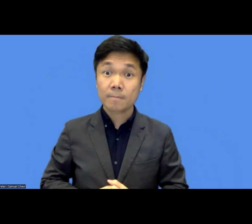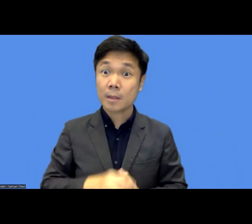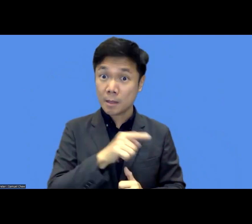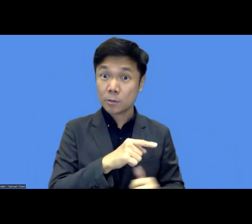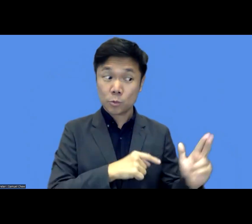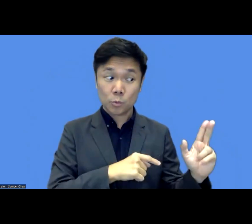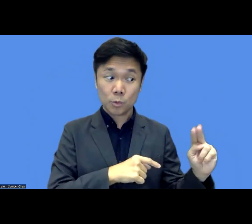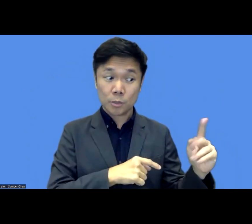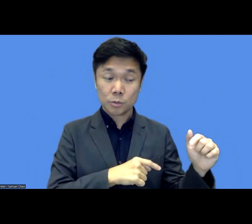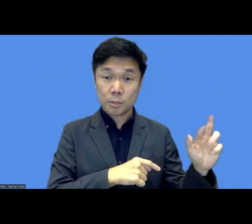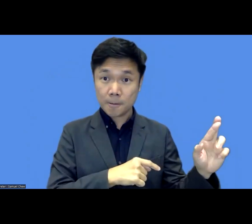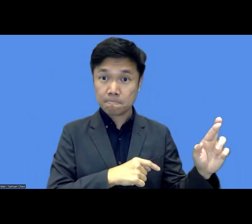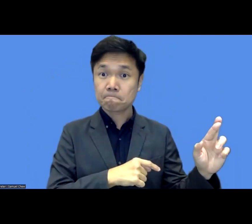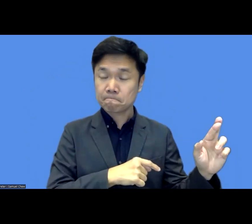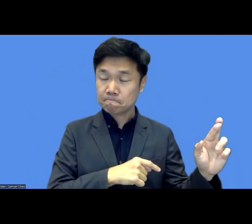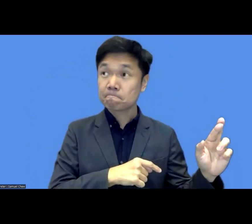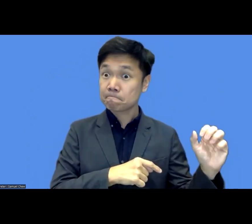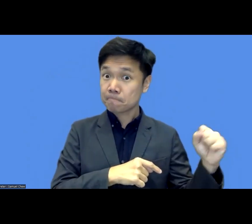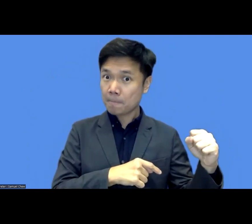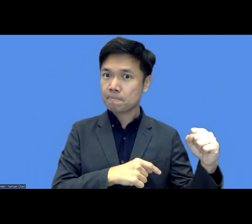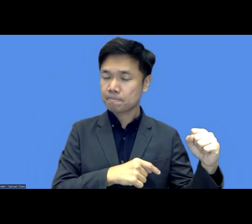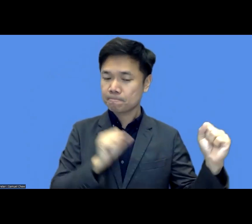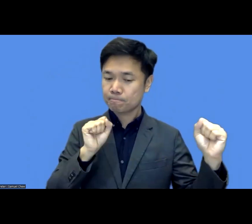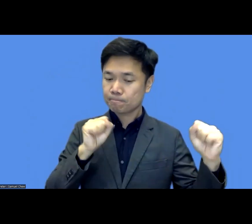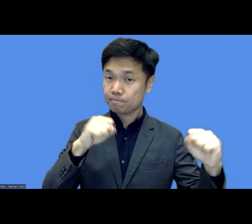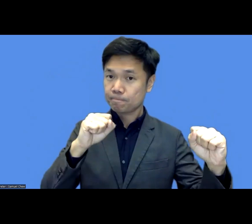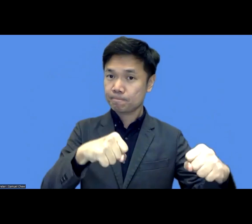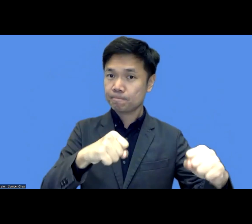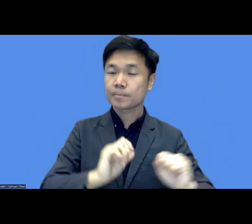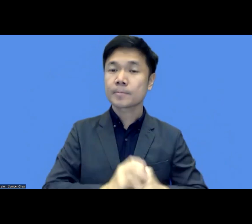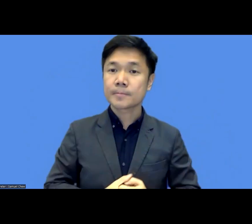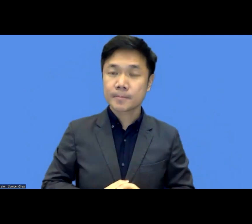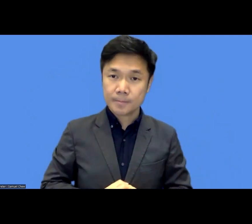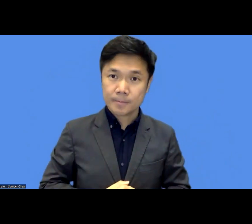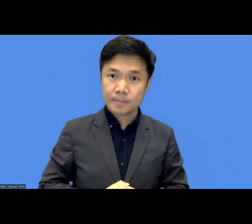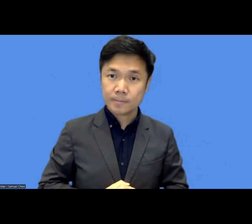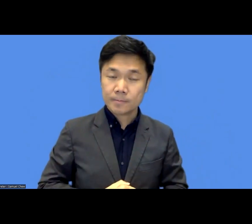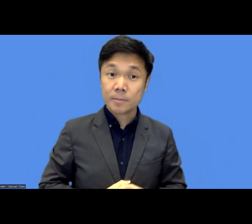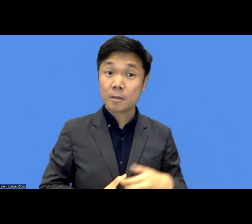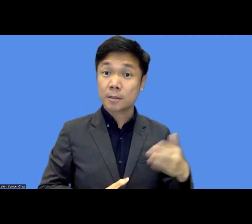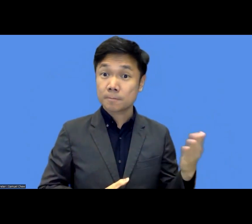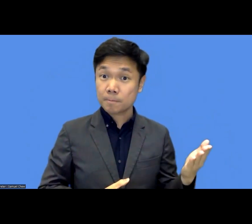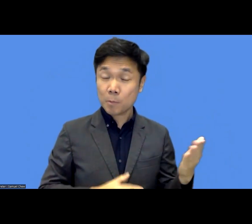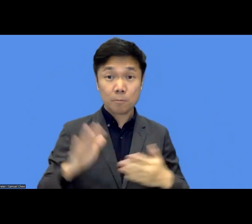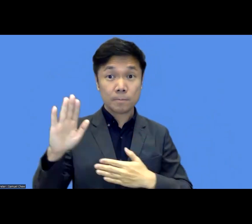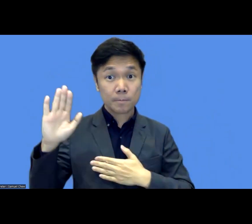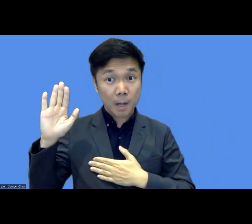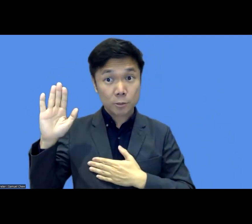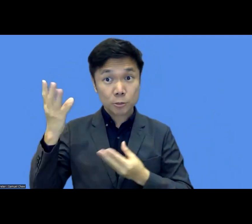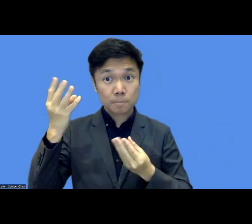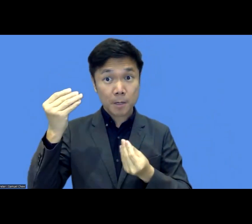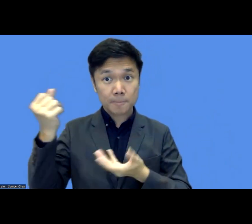Es un hueco que se ha reconocido por parte de UNHCR. Estas promesas se han